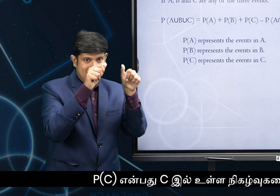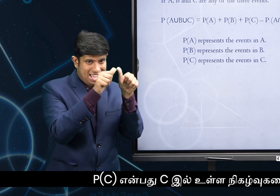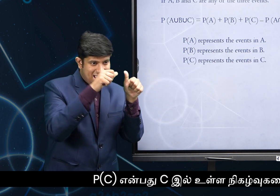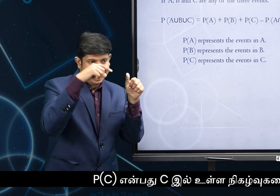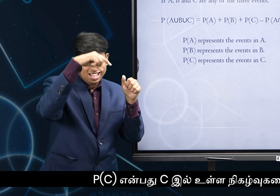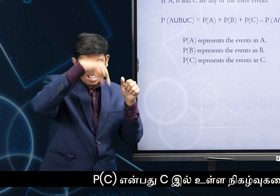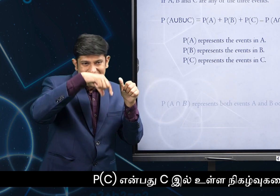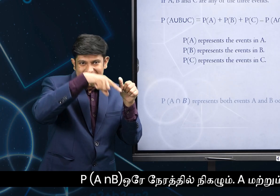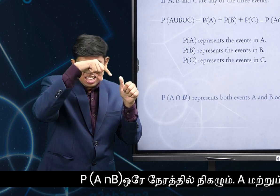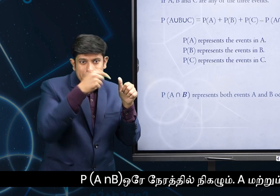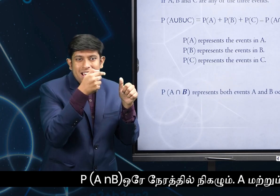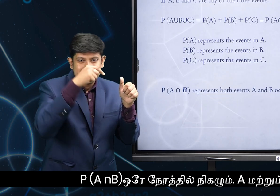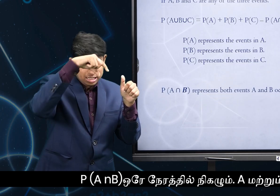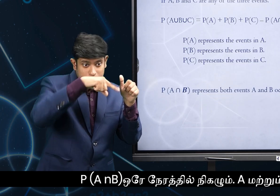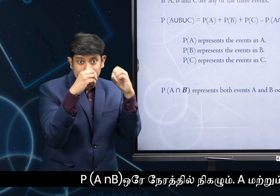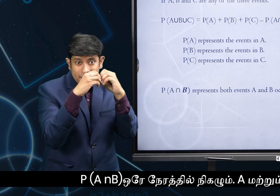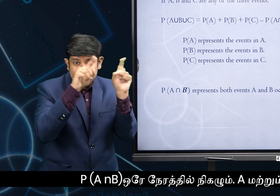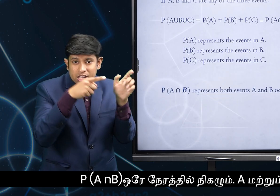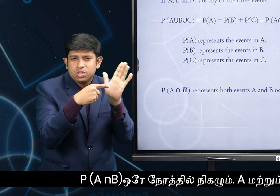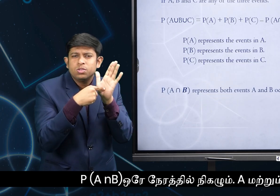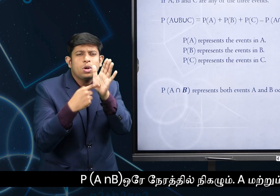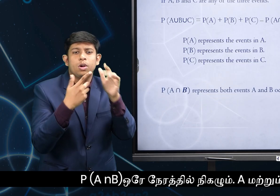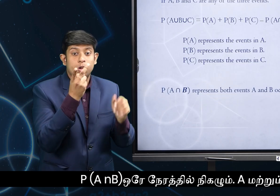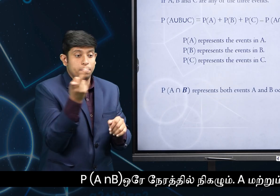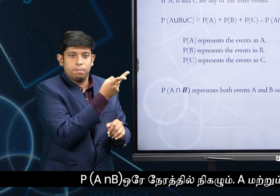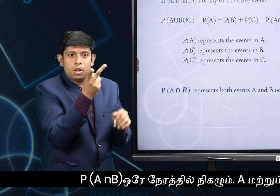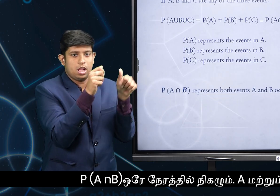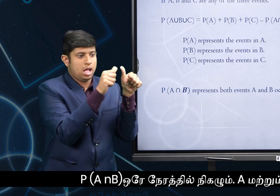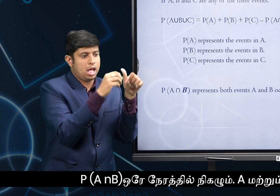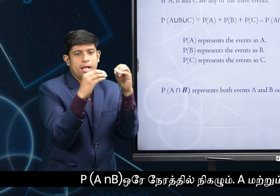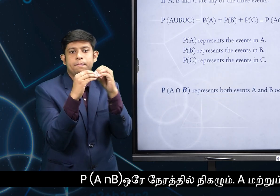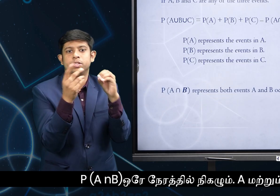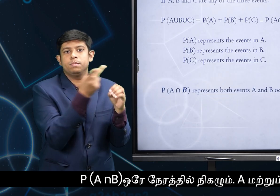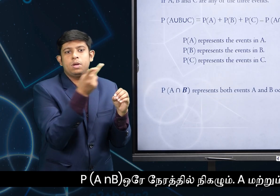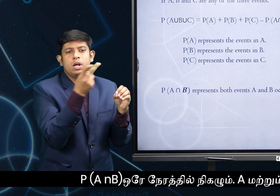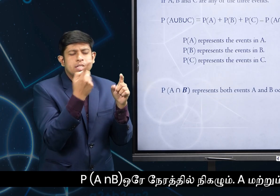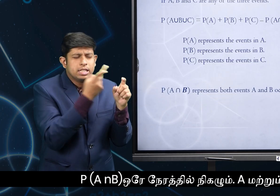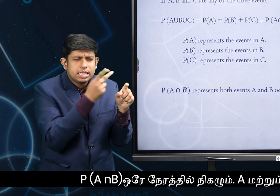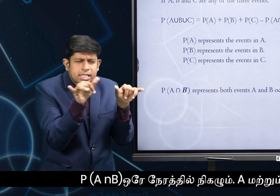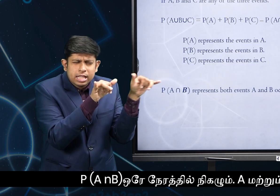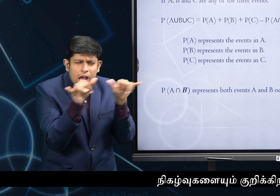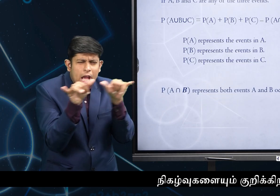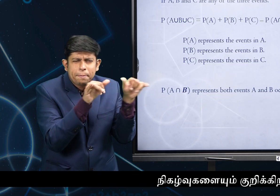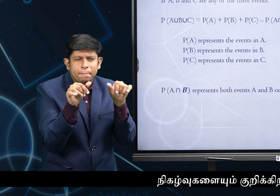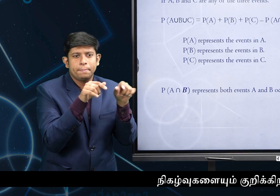நிகழ்வுகளை குறிக்கிறது. P அடைப்புக்குறி A வெட்டுக்கணம் B ஒரே நேரத்தில் நிகழும் A மற்றும் B ஆகிய இரண்டு